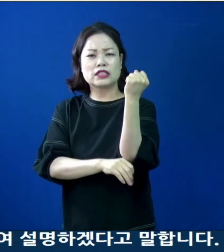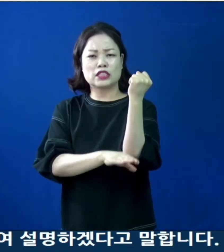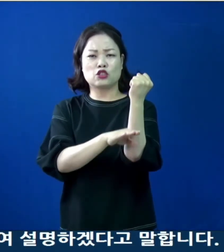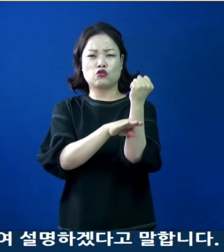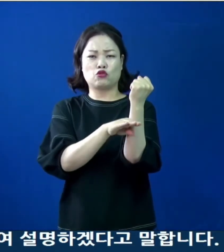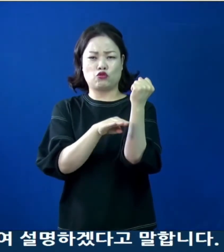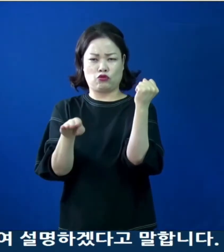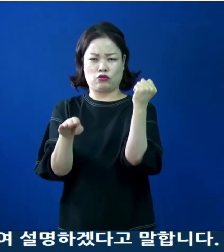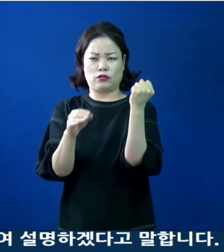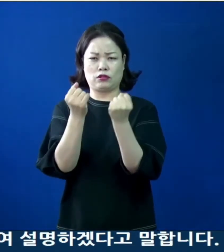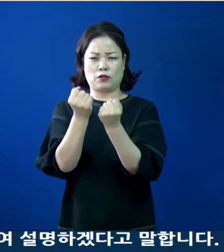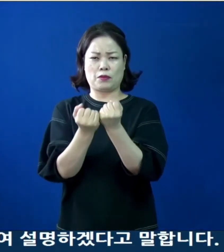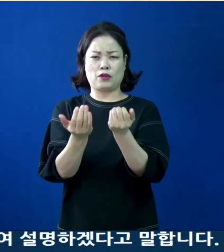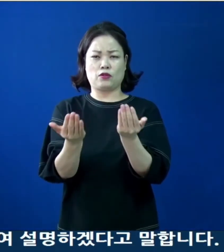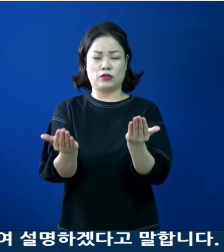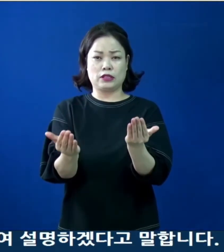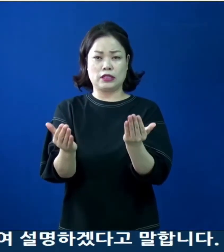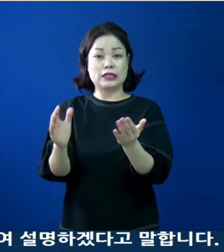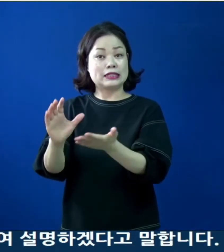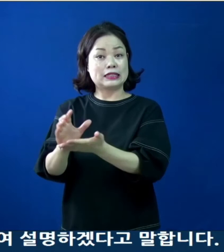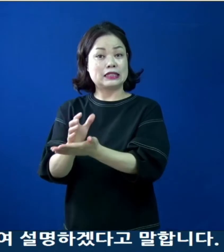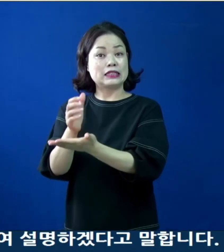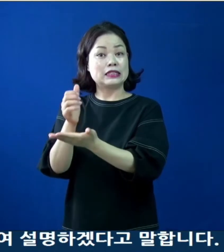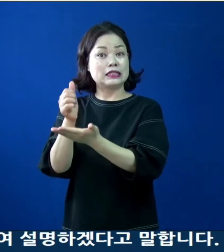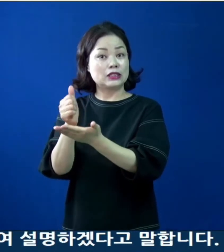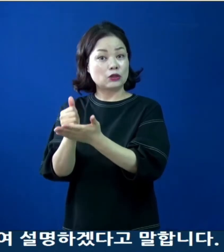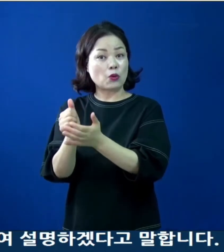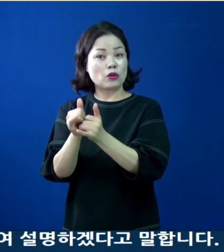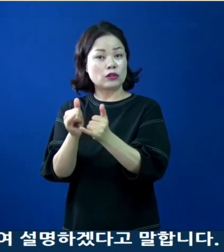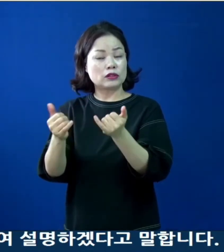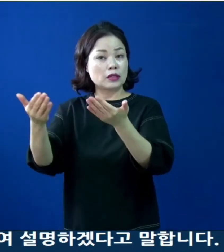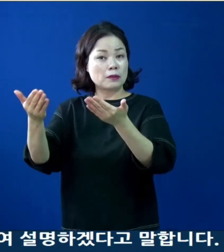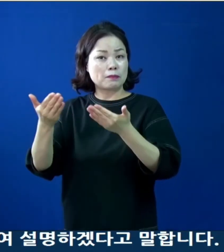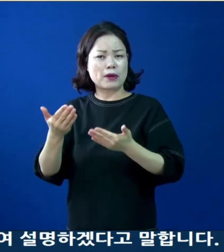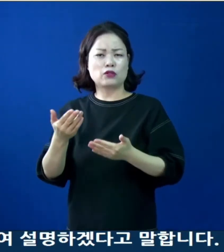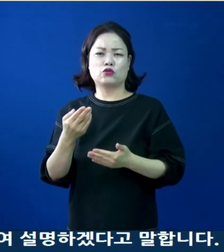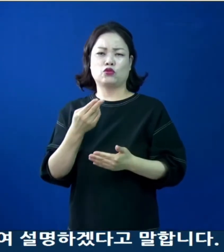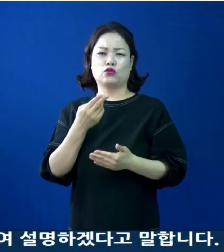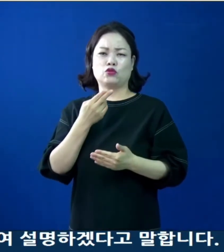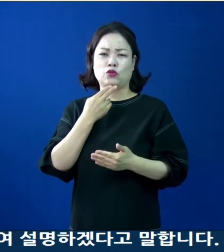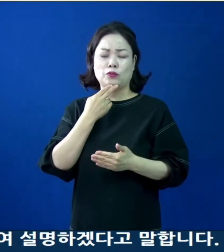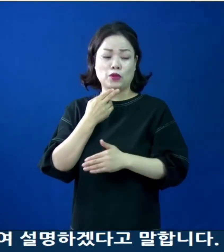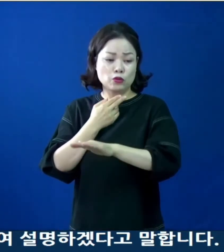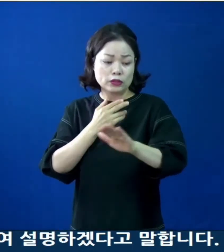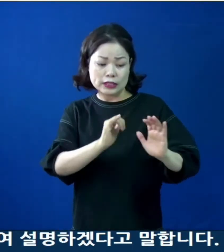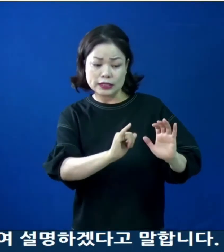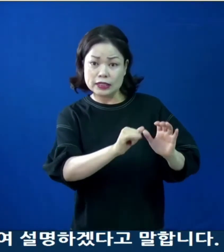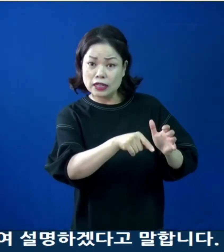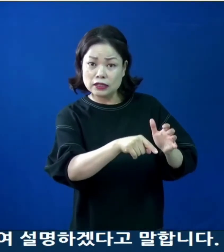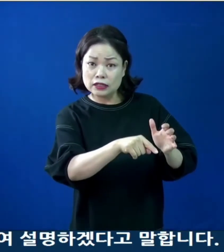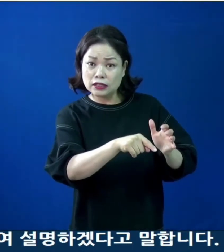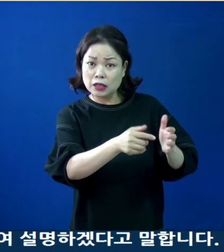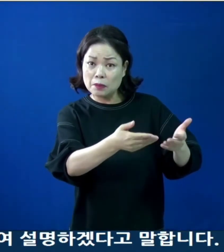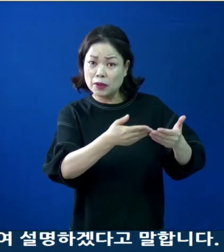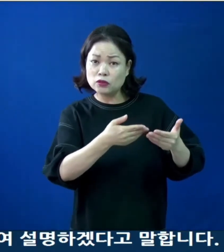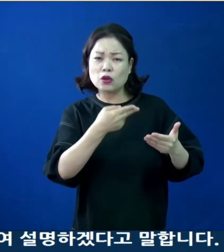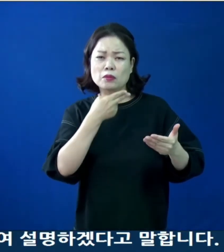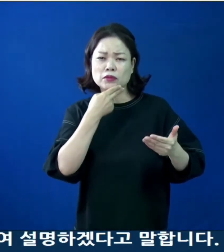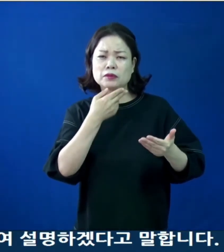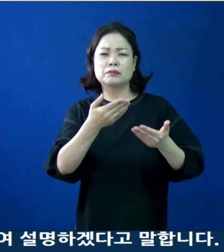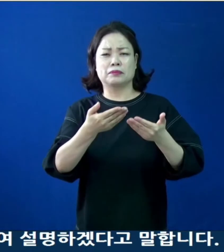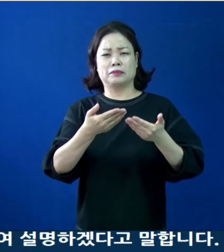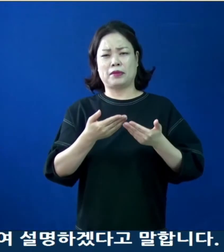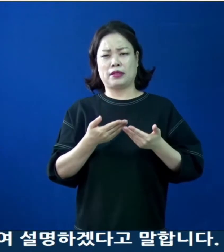설명하고 계십니다. 그리스도인은 그 안에 받을 수 없는 우리가 세상에서는 받을 수 없는 것을